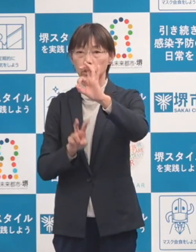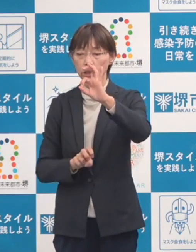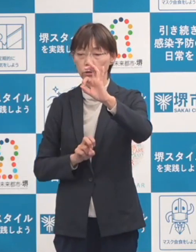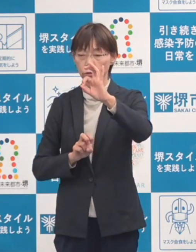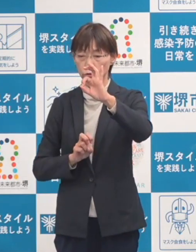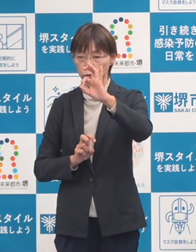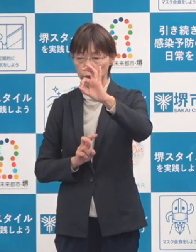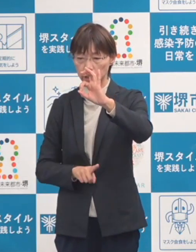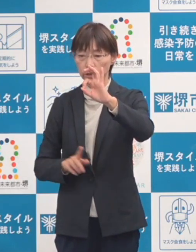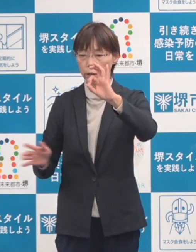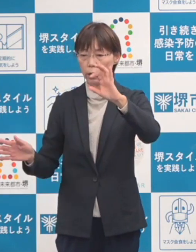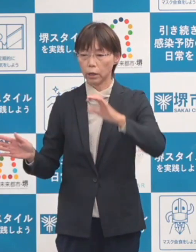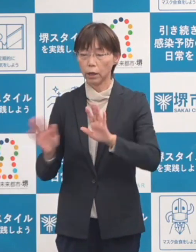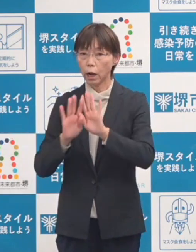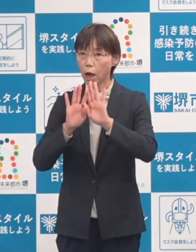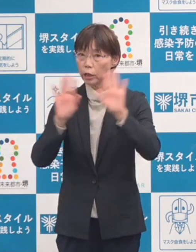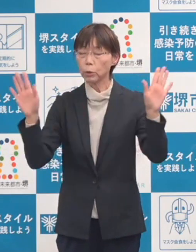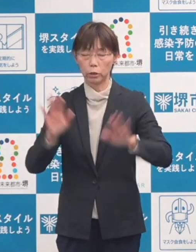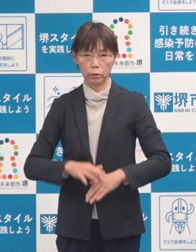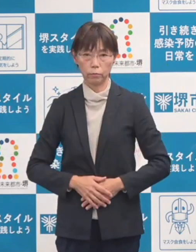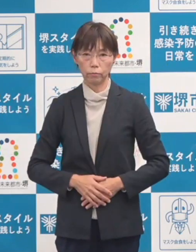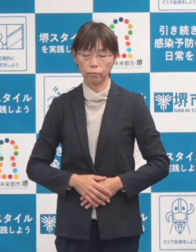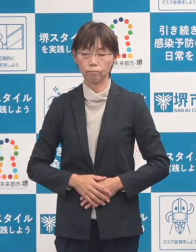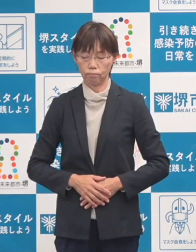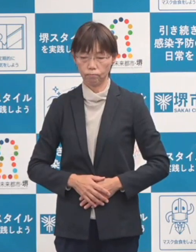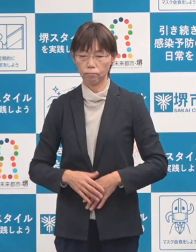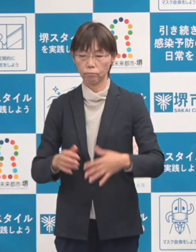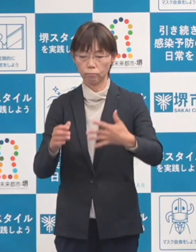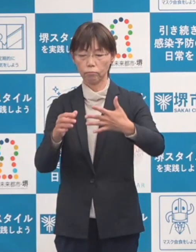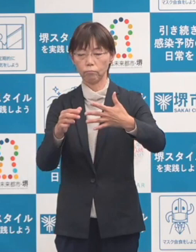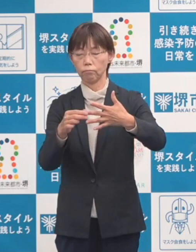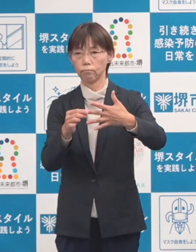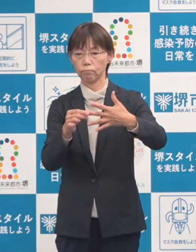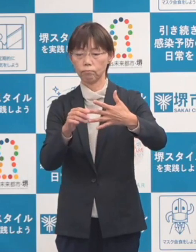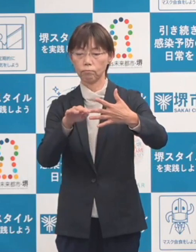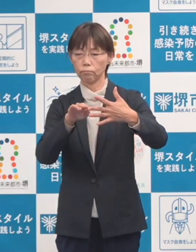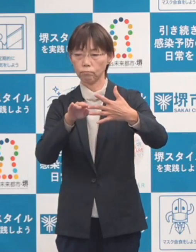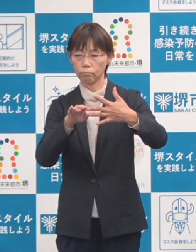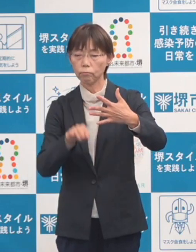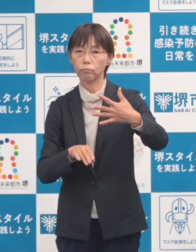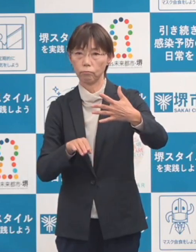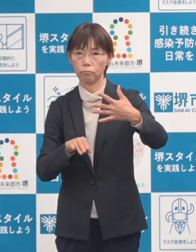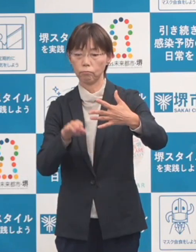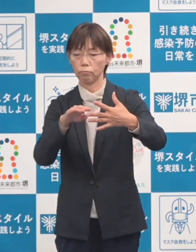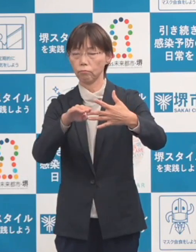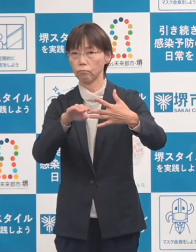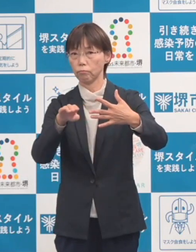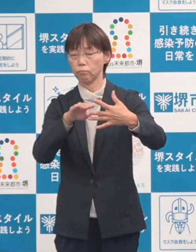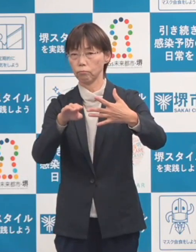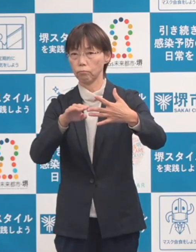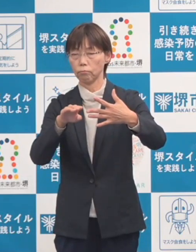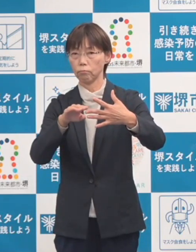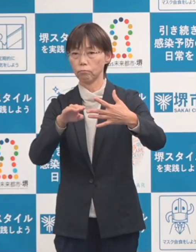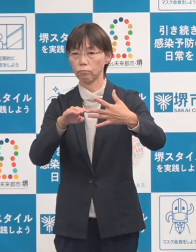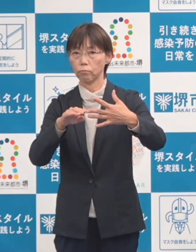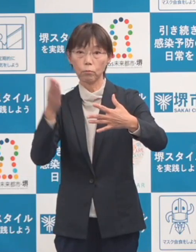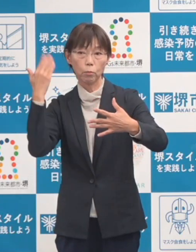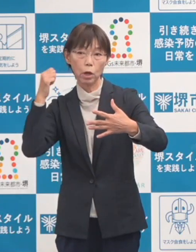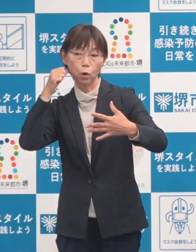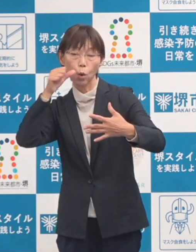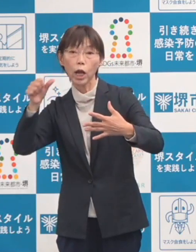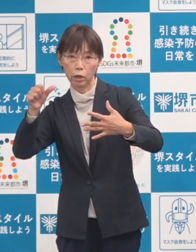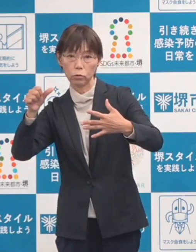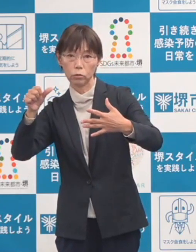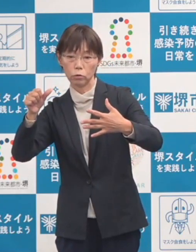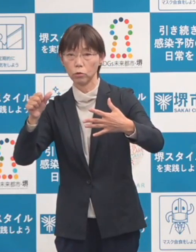10月21日、もう始まっておりますから3回目接種以降は3ヶ月に短縮すると通